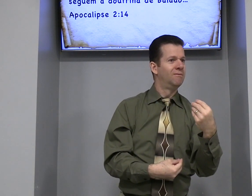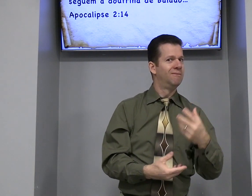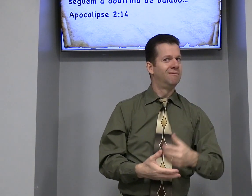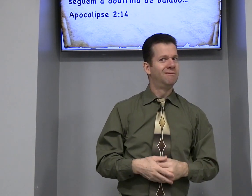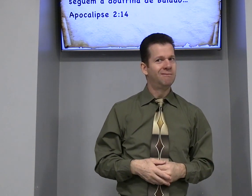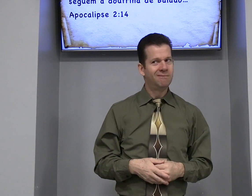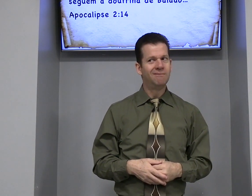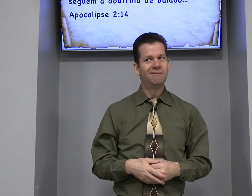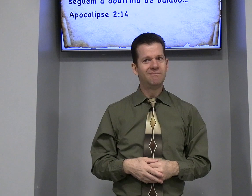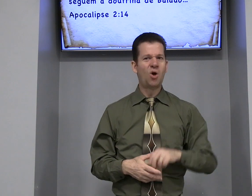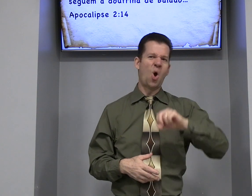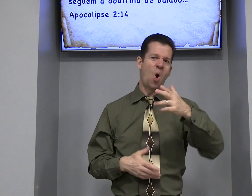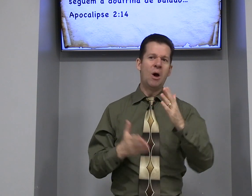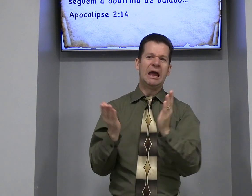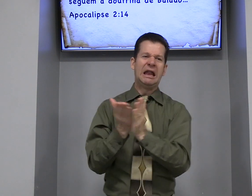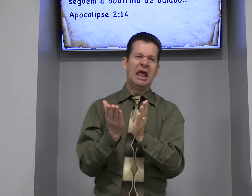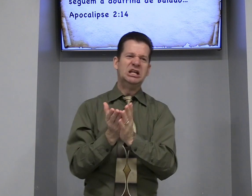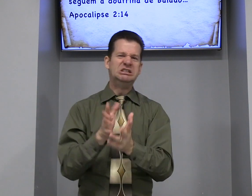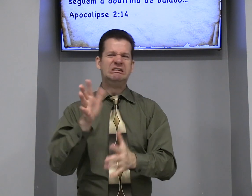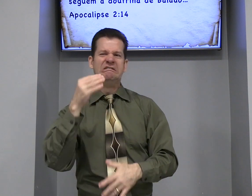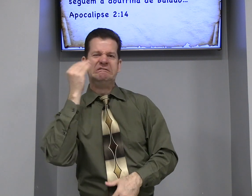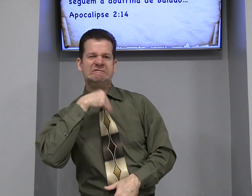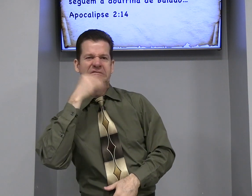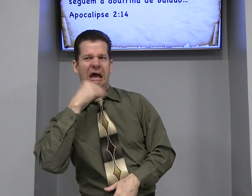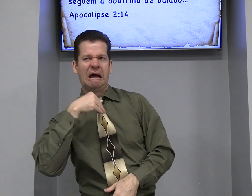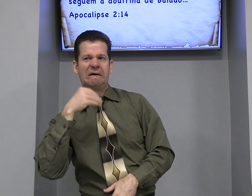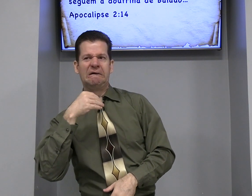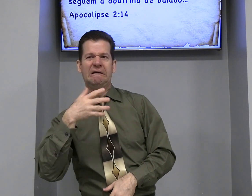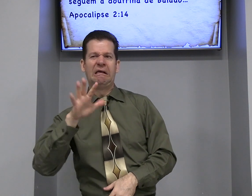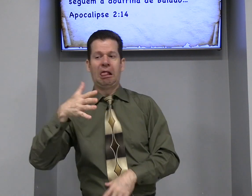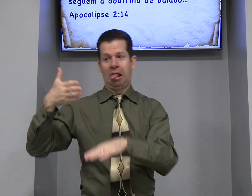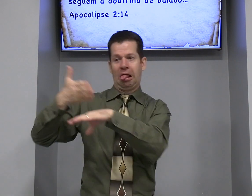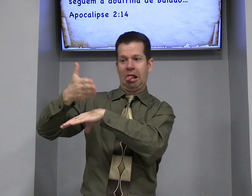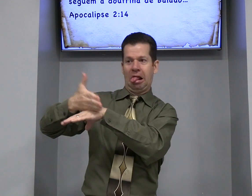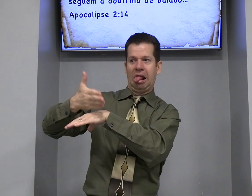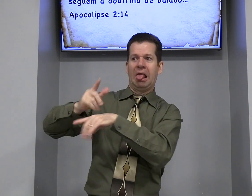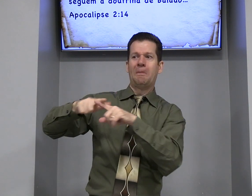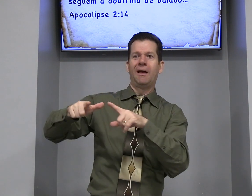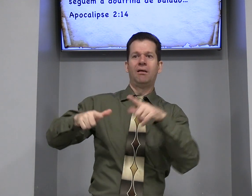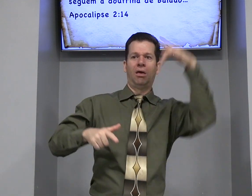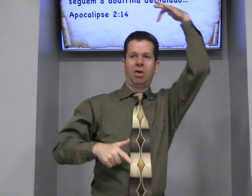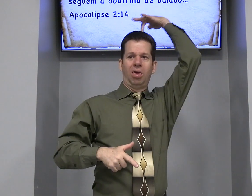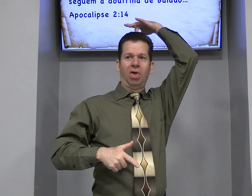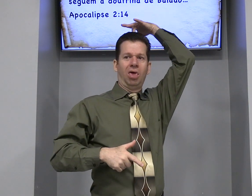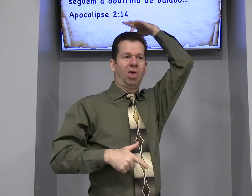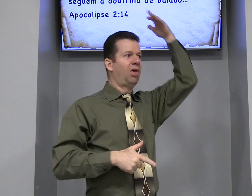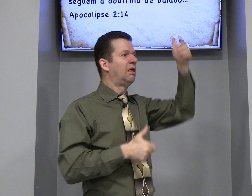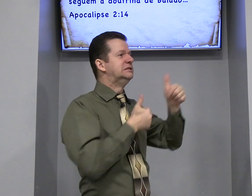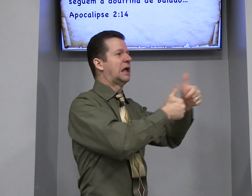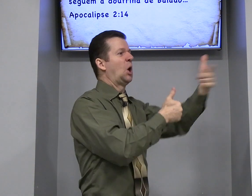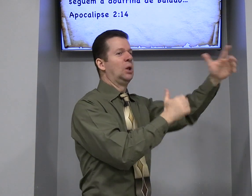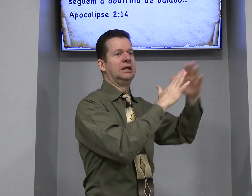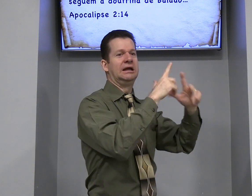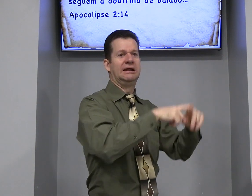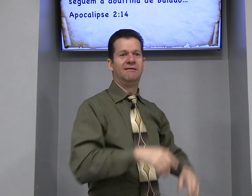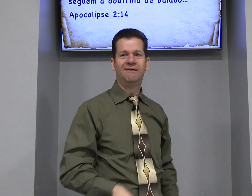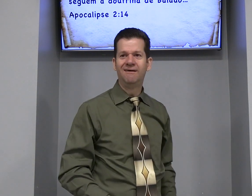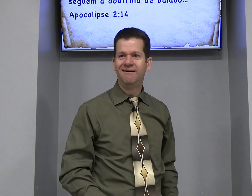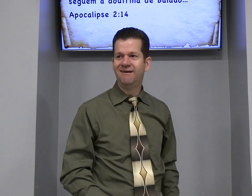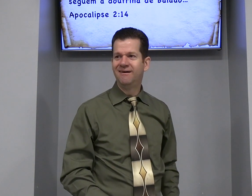Sabe quando você mistura ovelha com lobo, o crente fraco vai para a igreja, mas dentro está seguindo